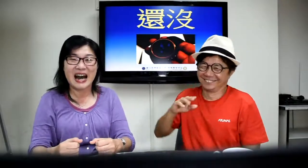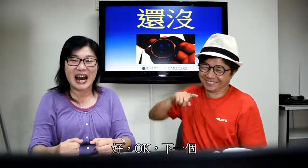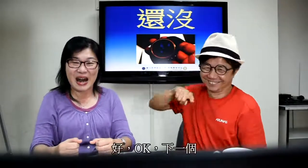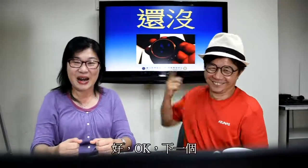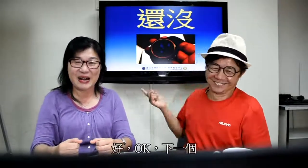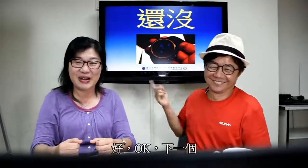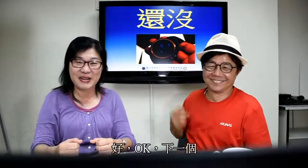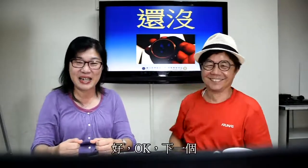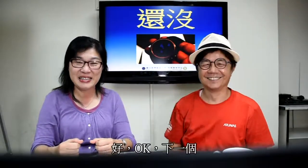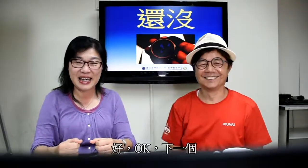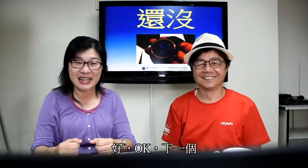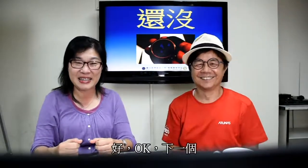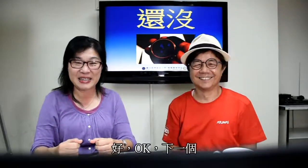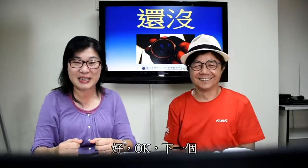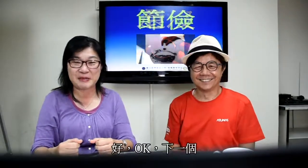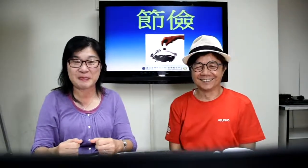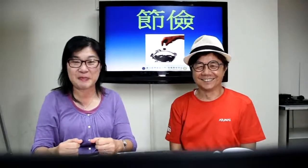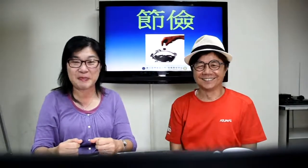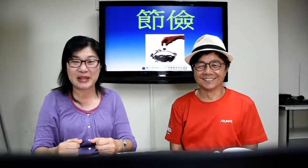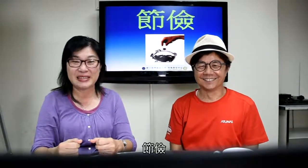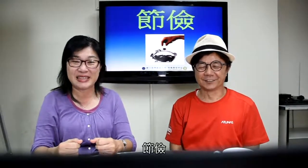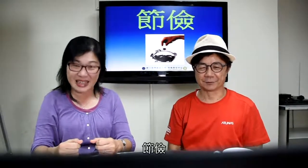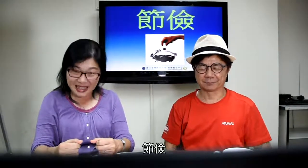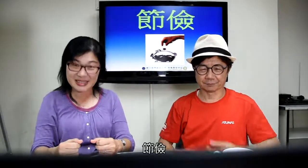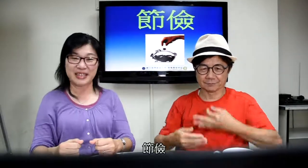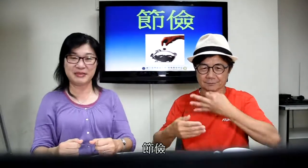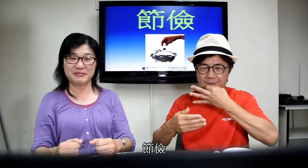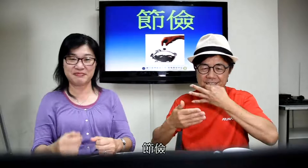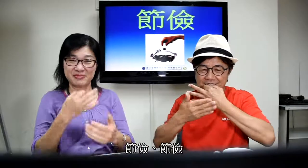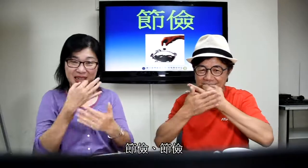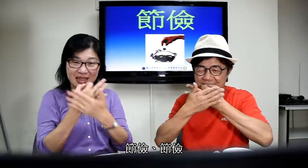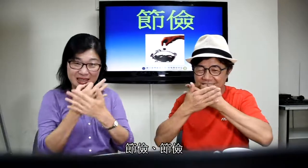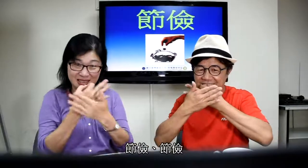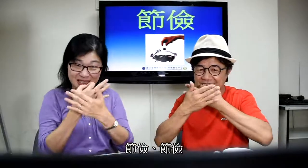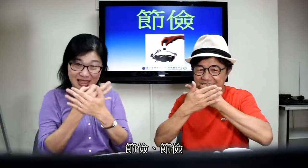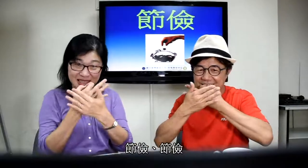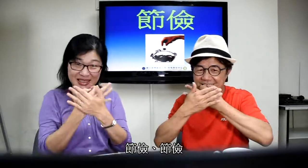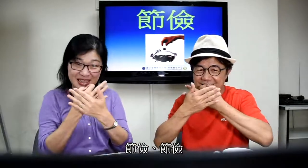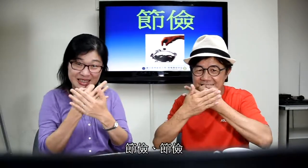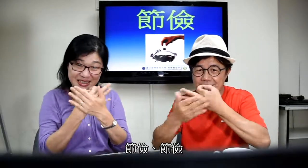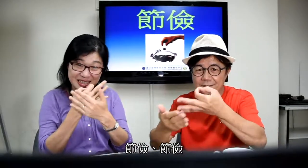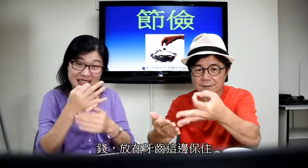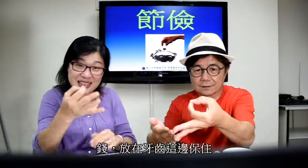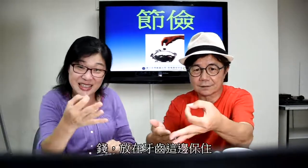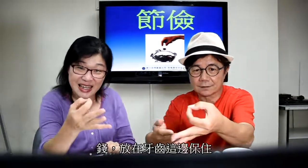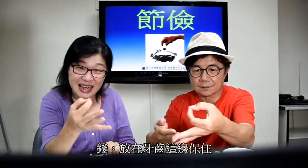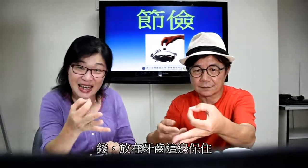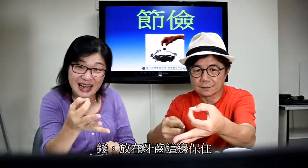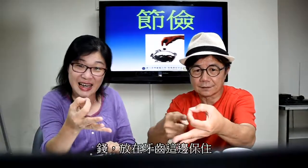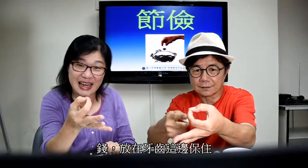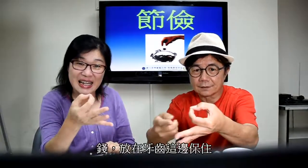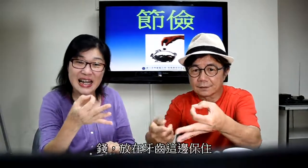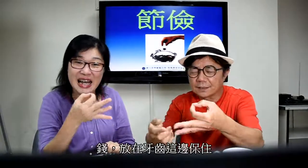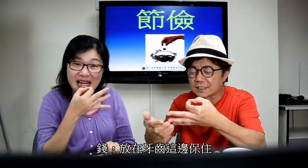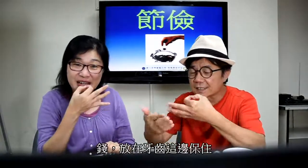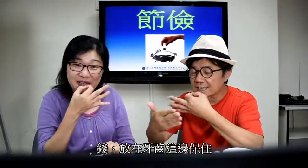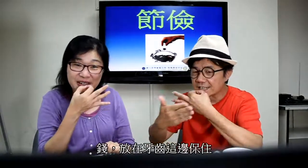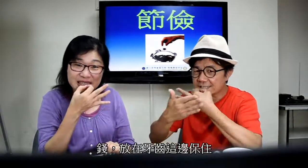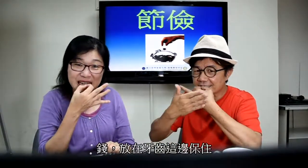好 ，OK， 下一个节俭，节俭，节俭钱。放在牙齿